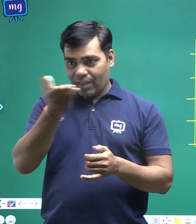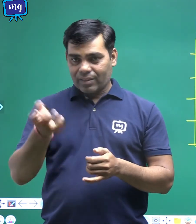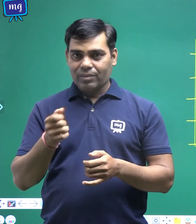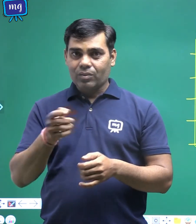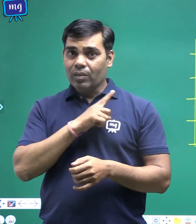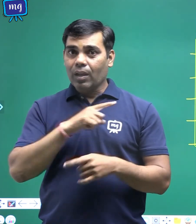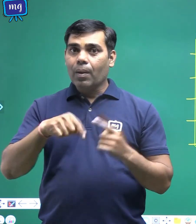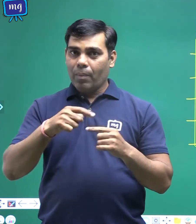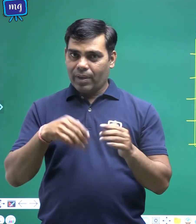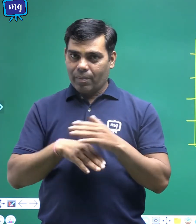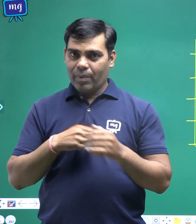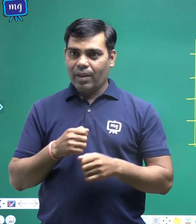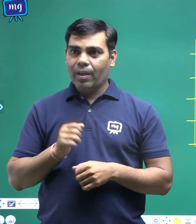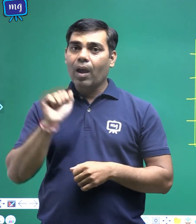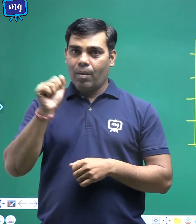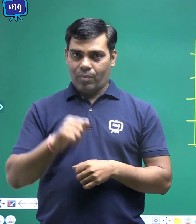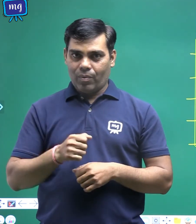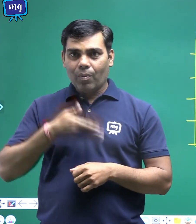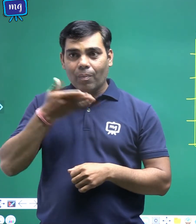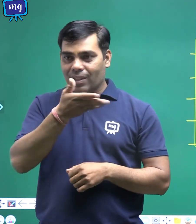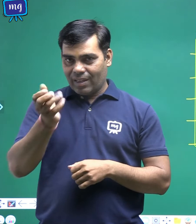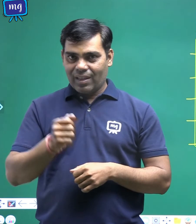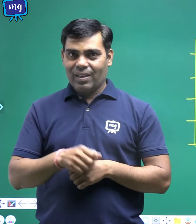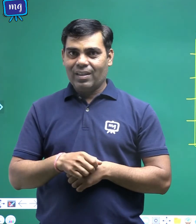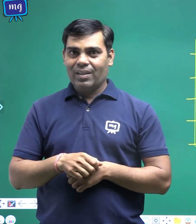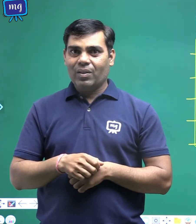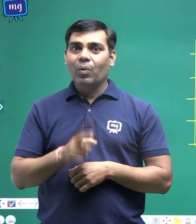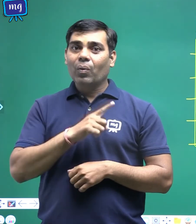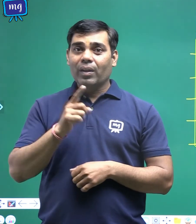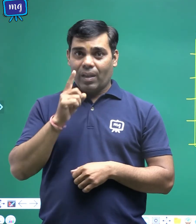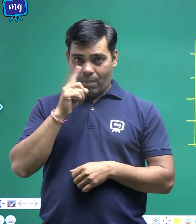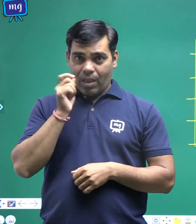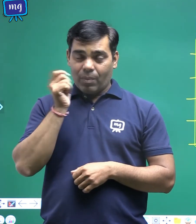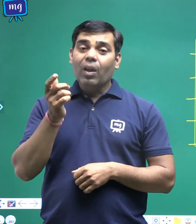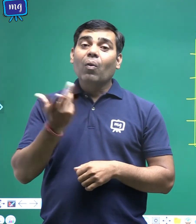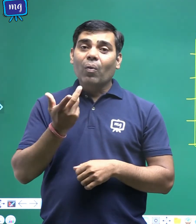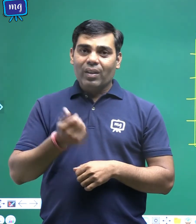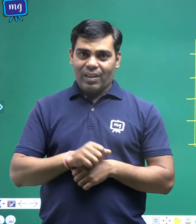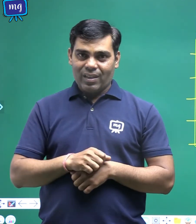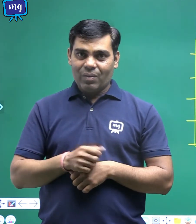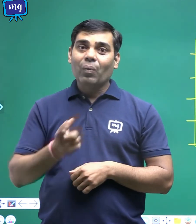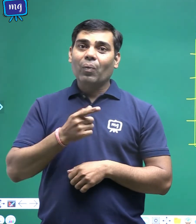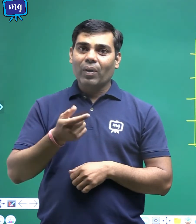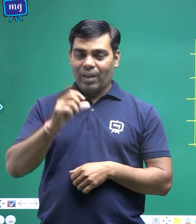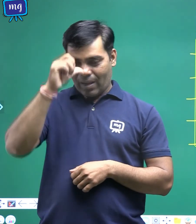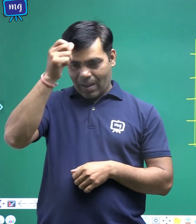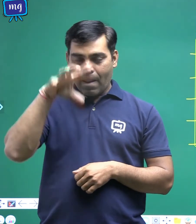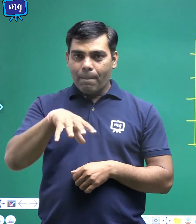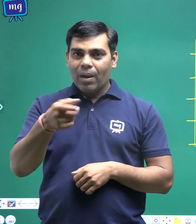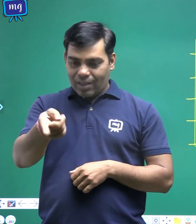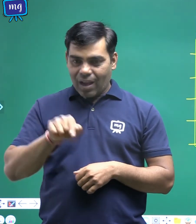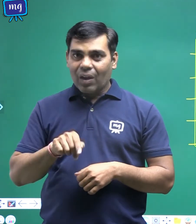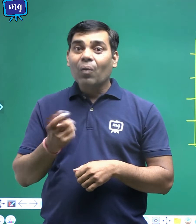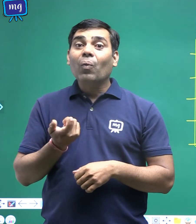में आपको बताया है। उनके माता पिता कौन थे, उन्होंने भारत आकर कौन कौन से कार्य